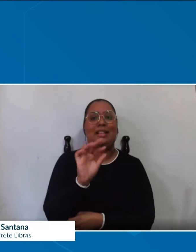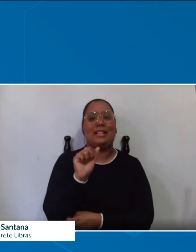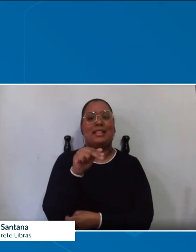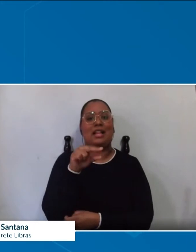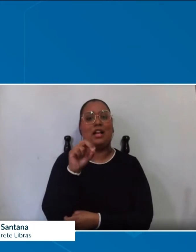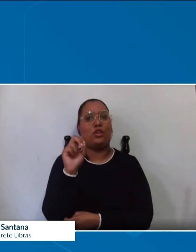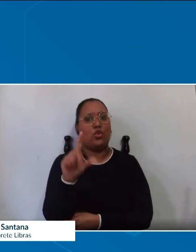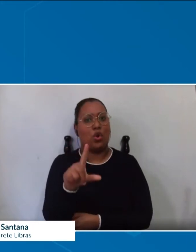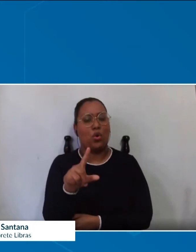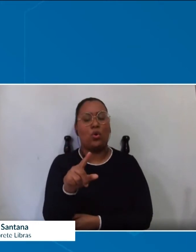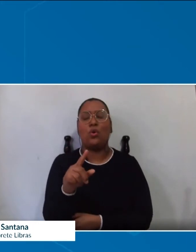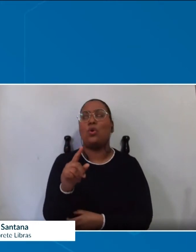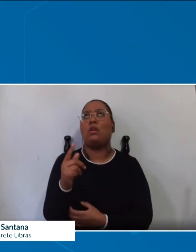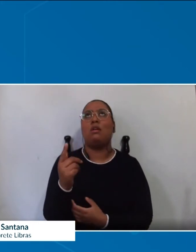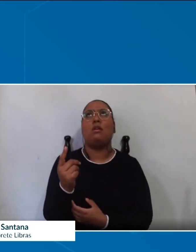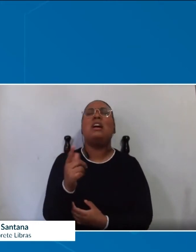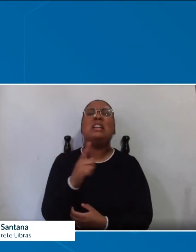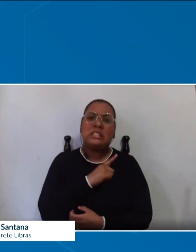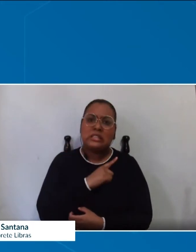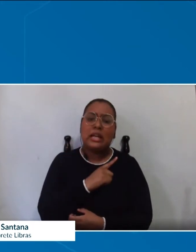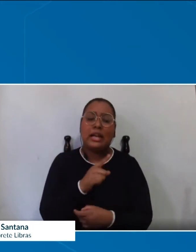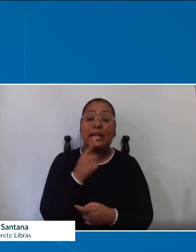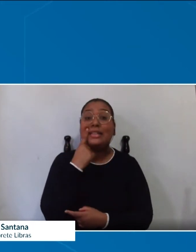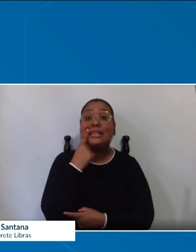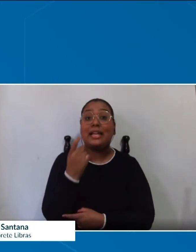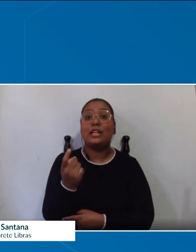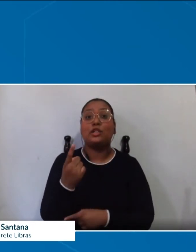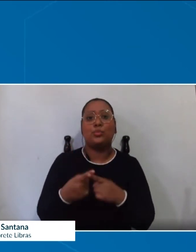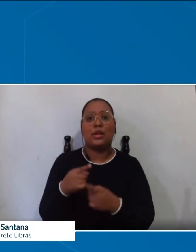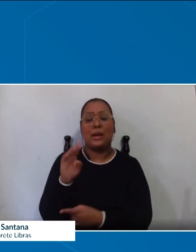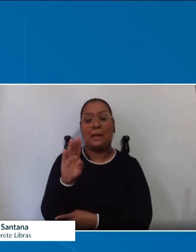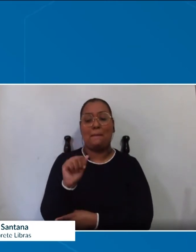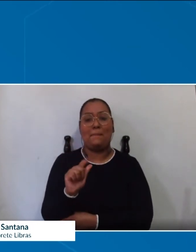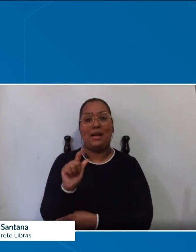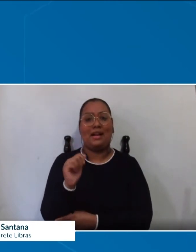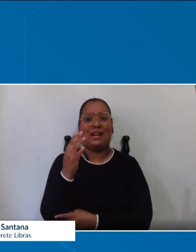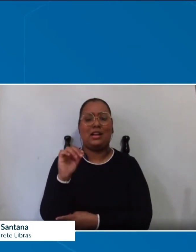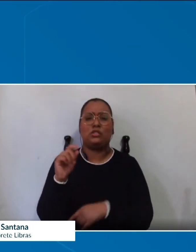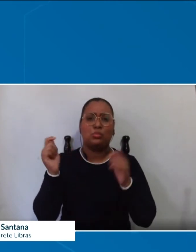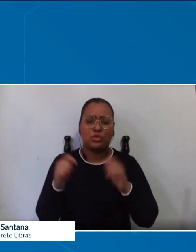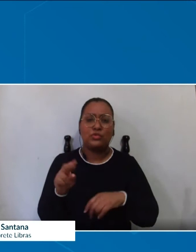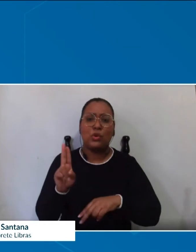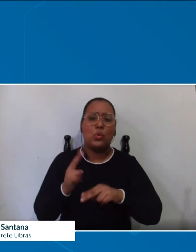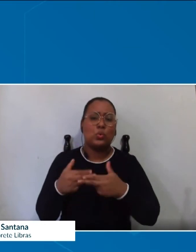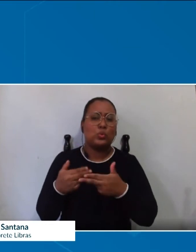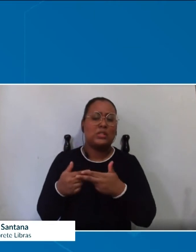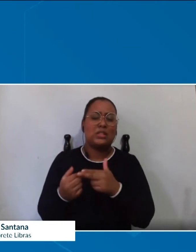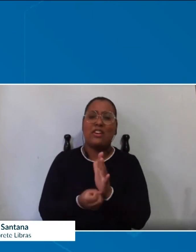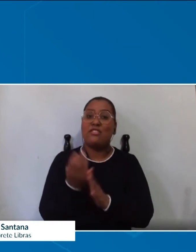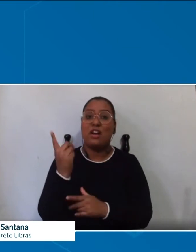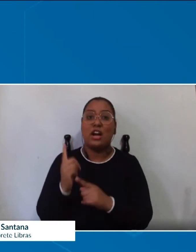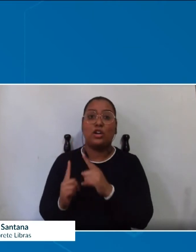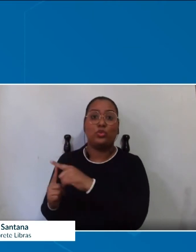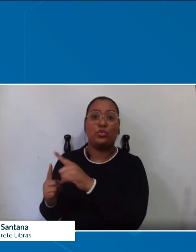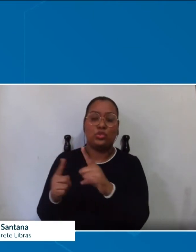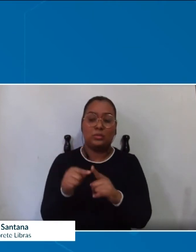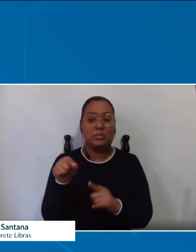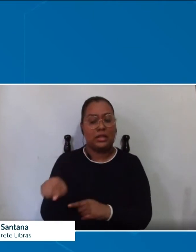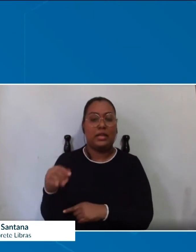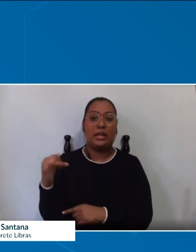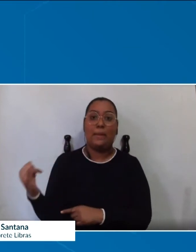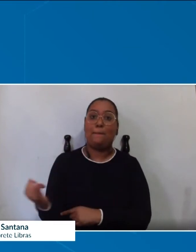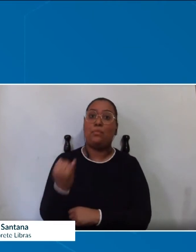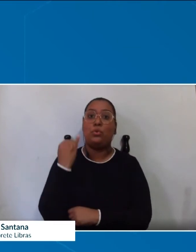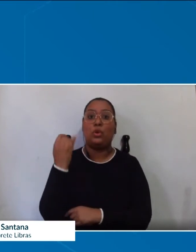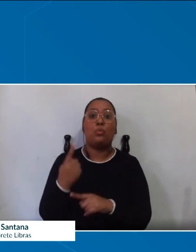Existe um grande interesse, porque o bagaço pode ser utilizado de várias formas. Na verdade, ele já é importante,